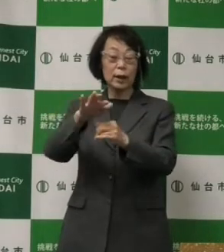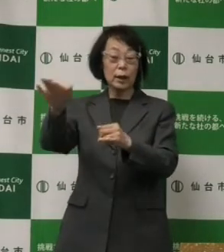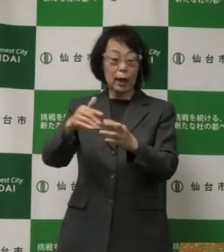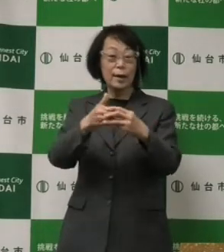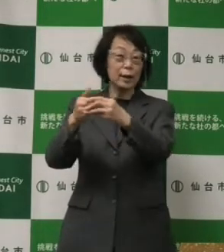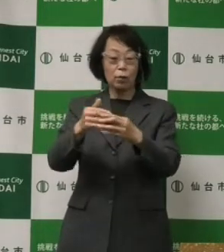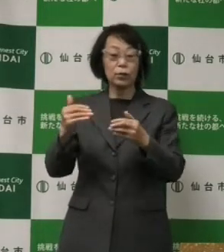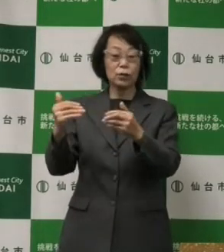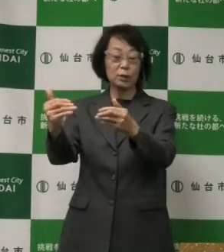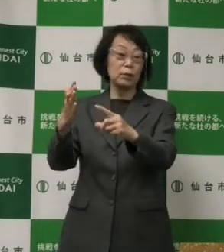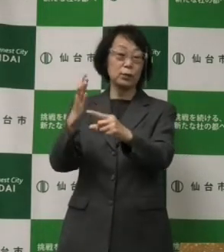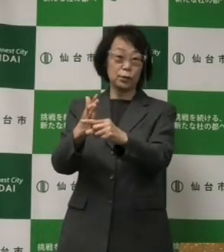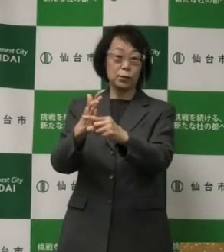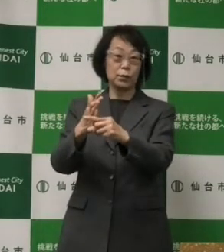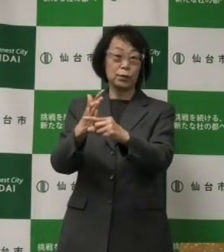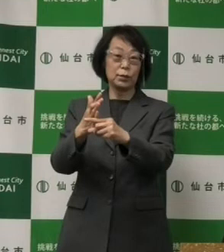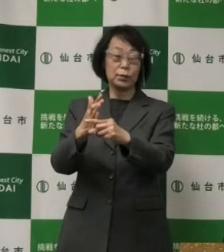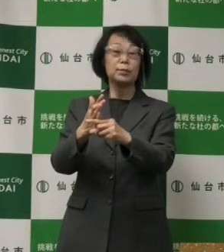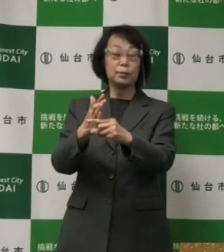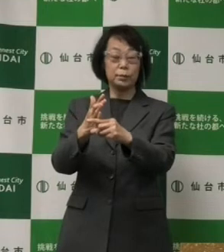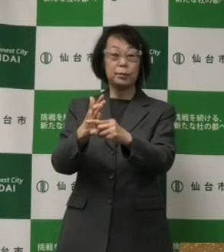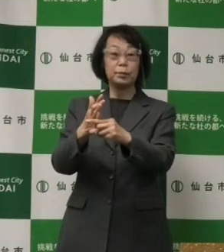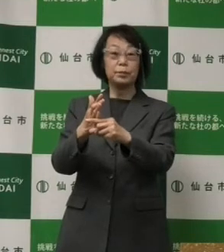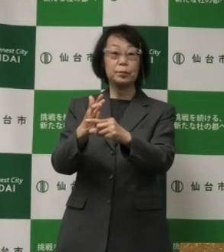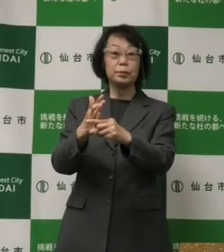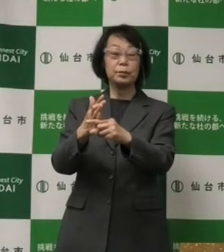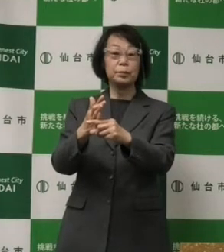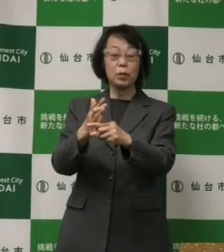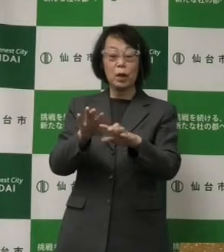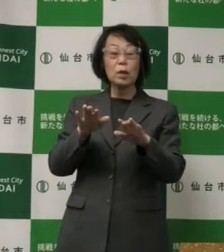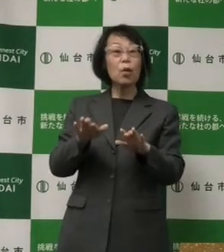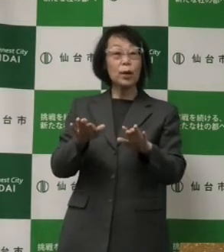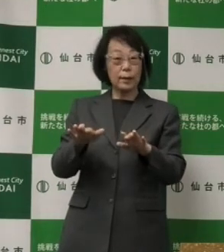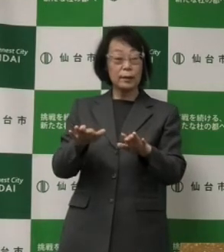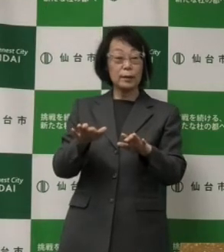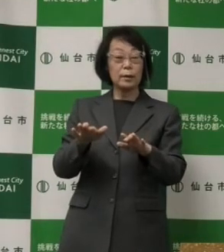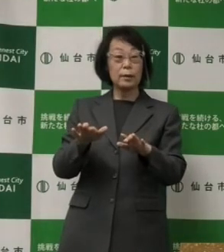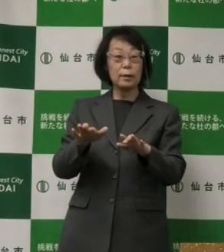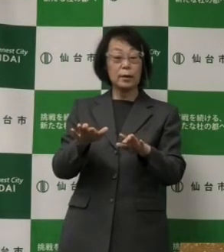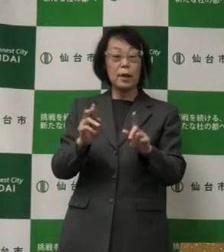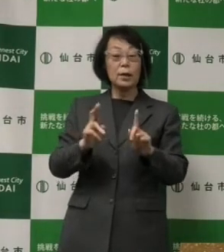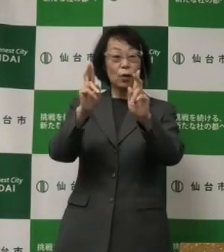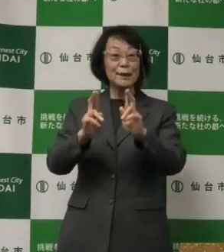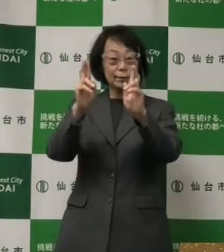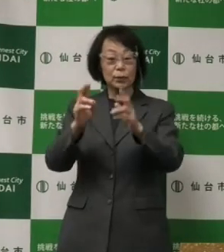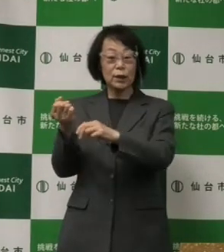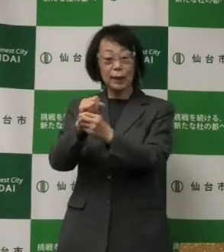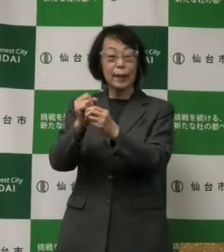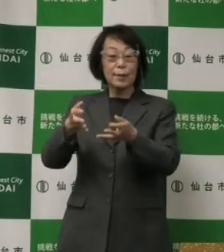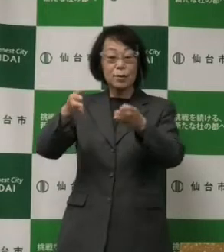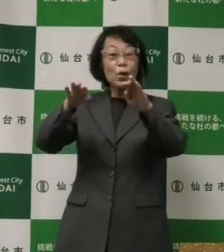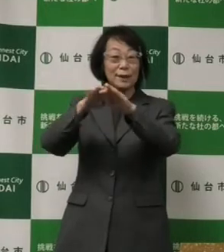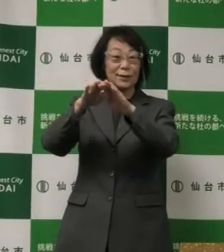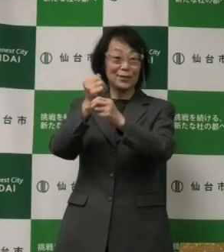。失礼しました。この度この都心再構築プロジェクトの施